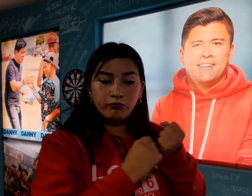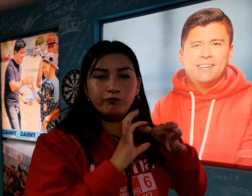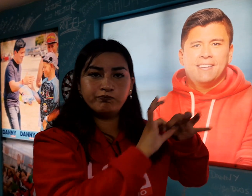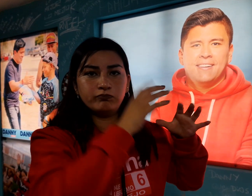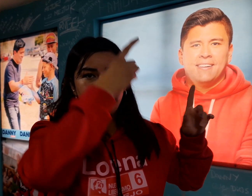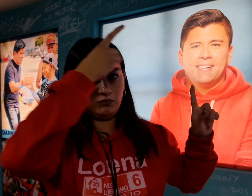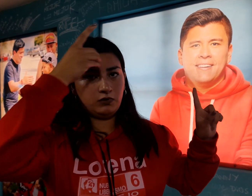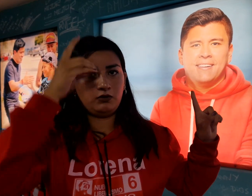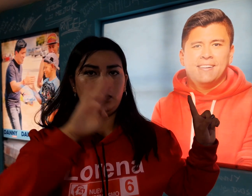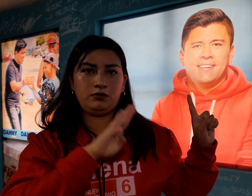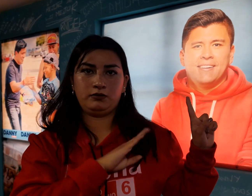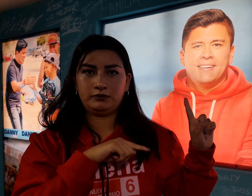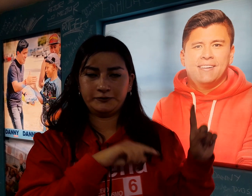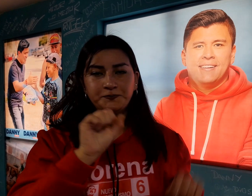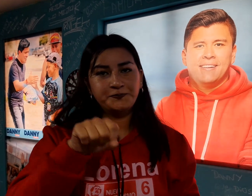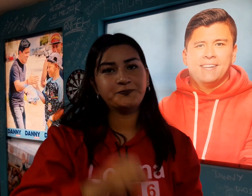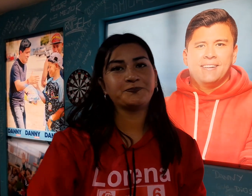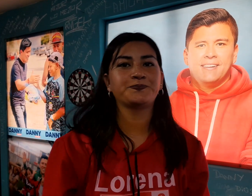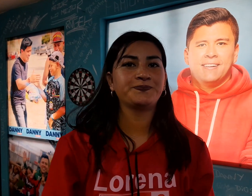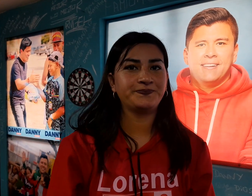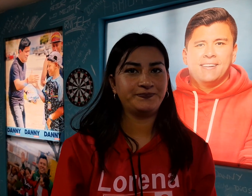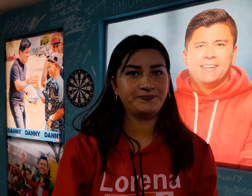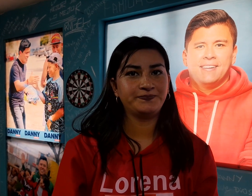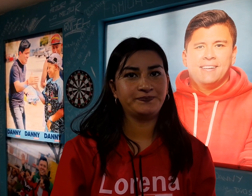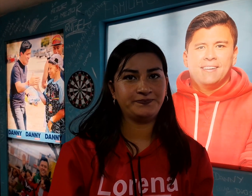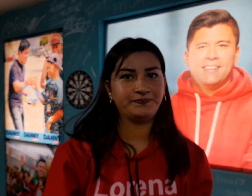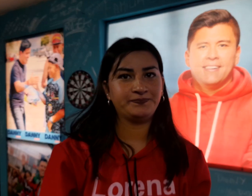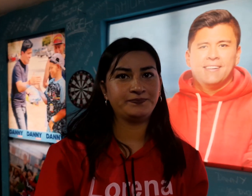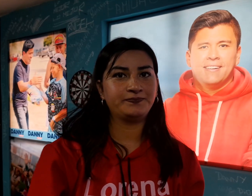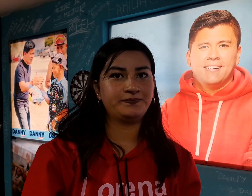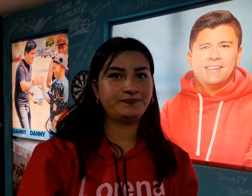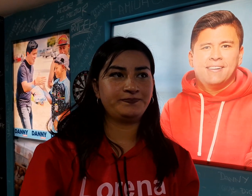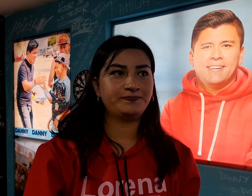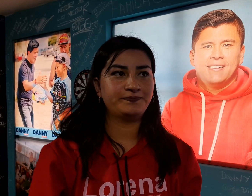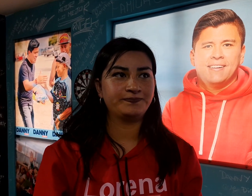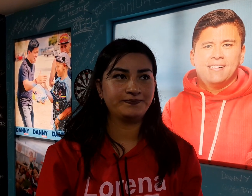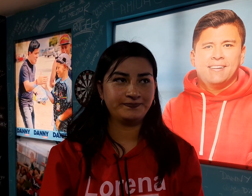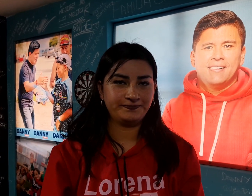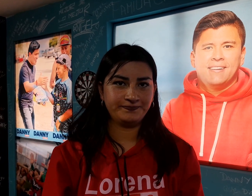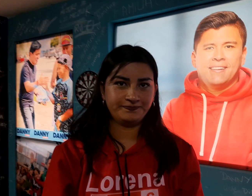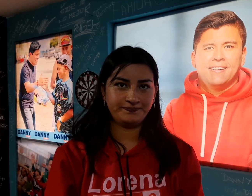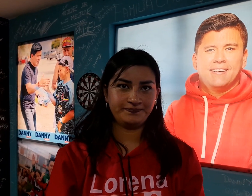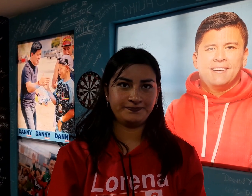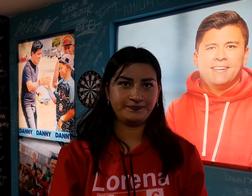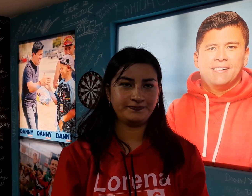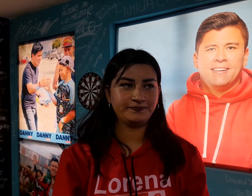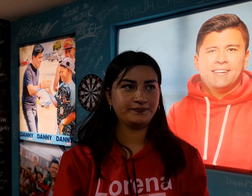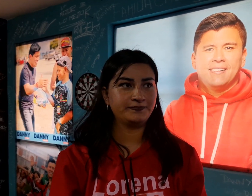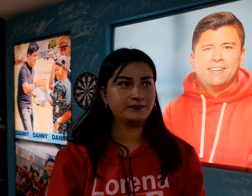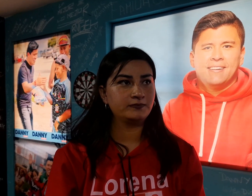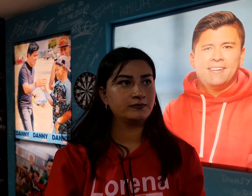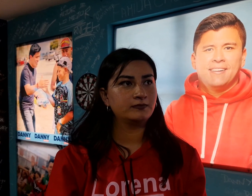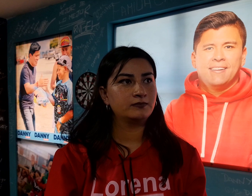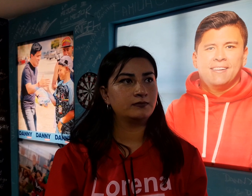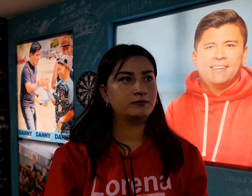Liberalismo está de la mano con nuestro alcalde Dani, y hay pues mucha variedad en ello. ¿Y quién es Lorena?